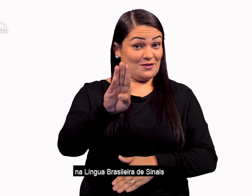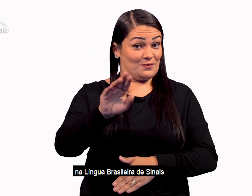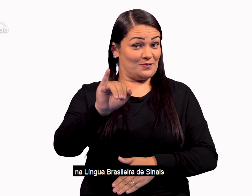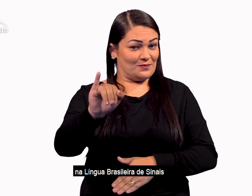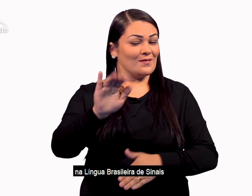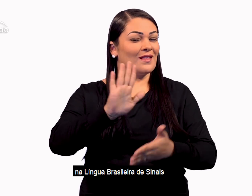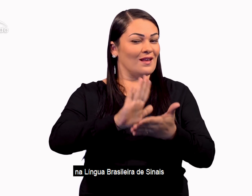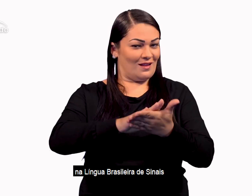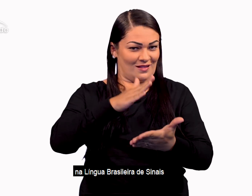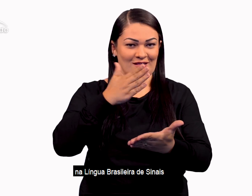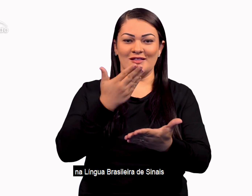sinais